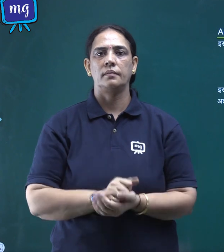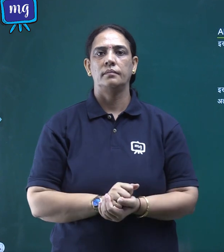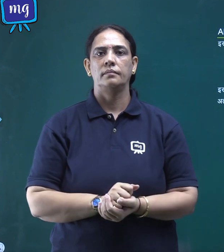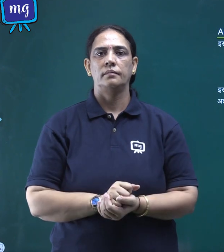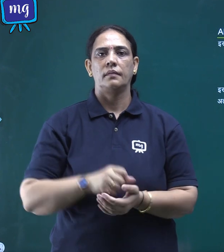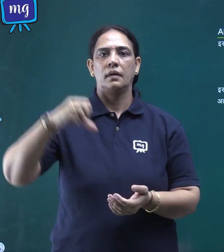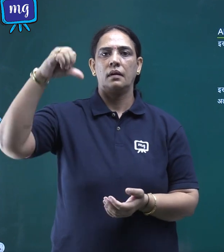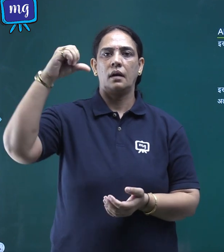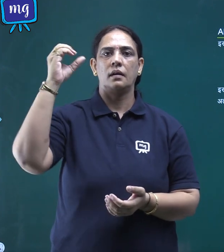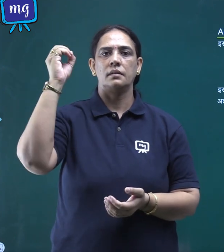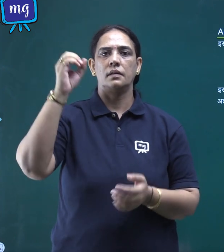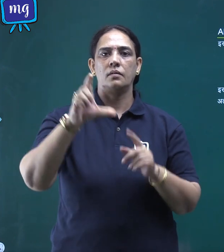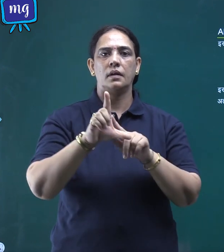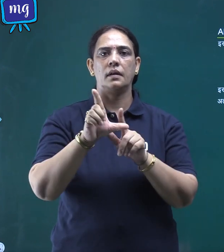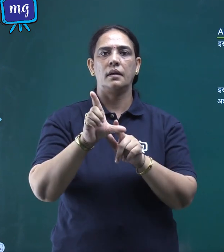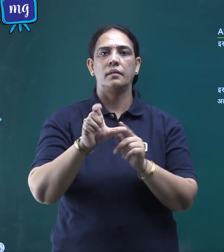90 डिग्री